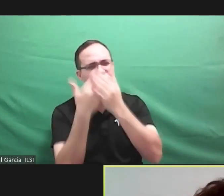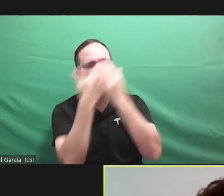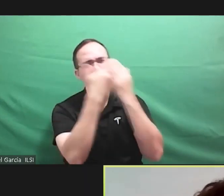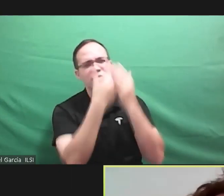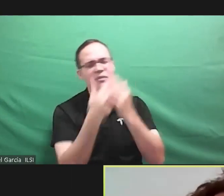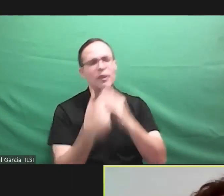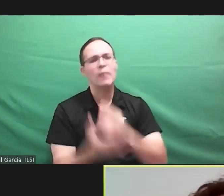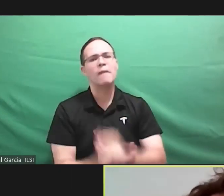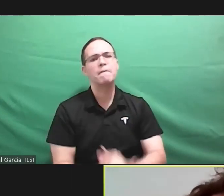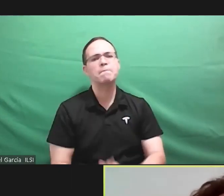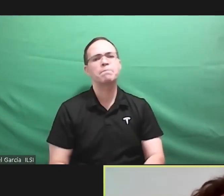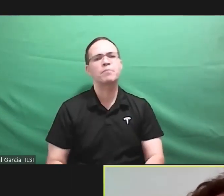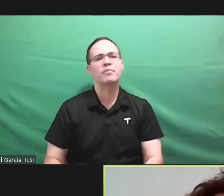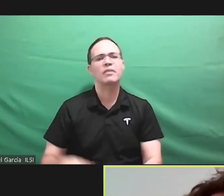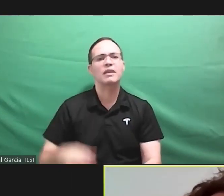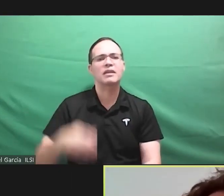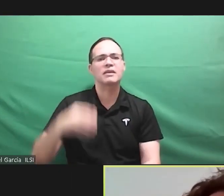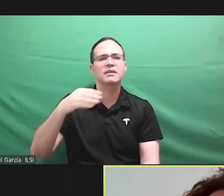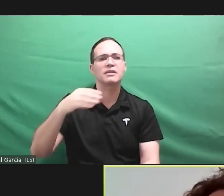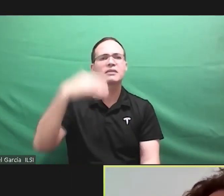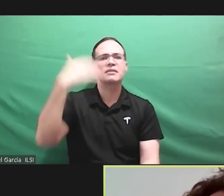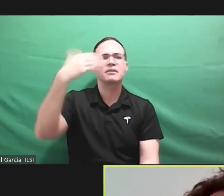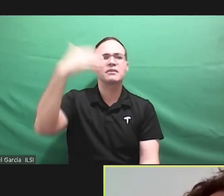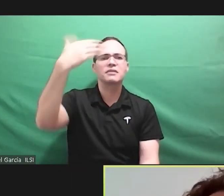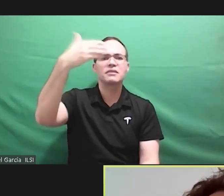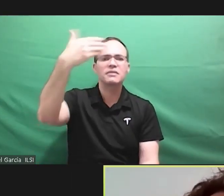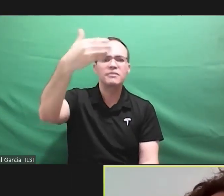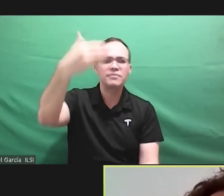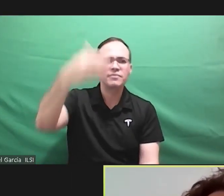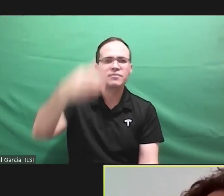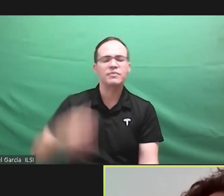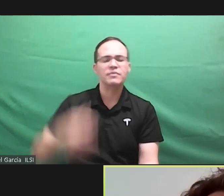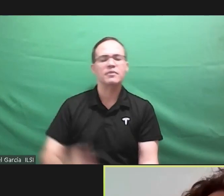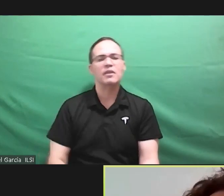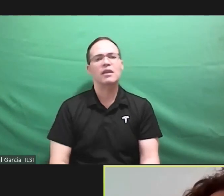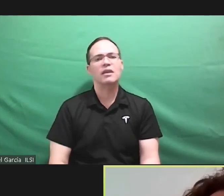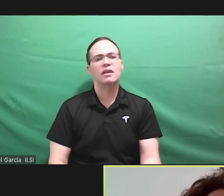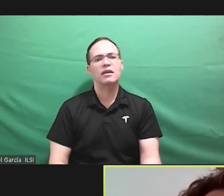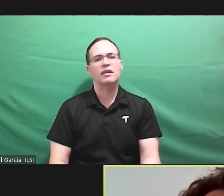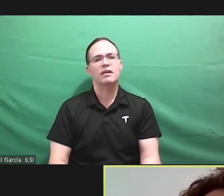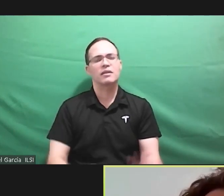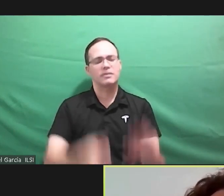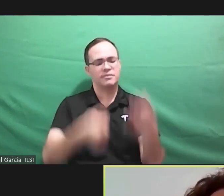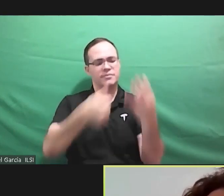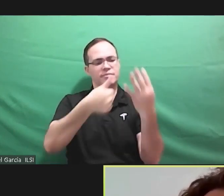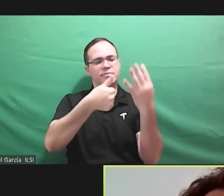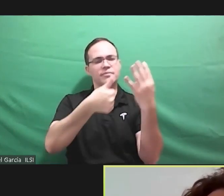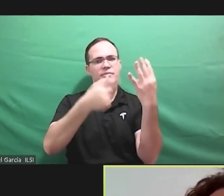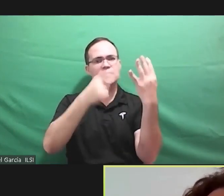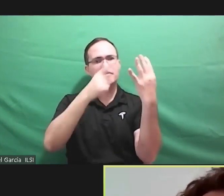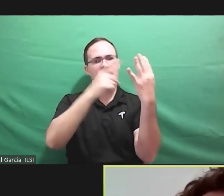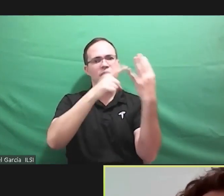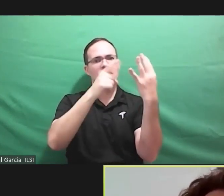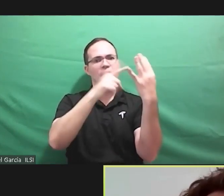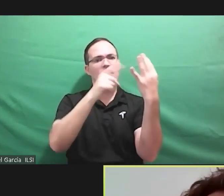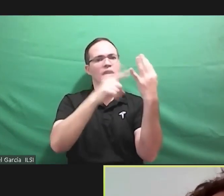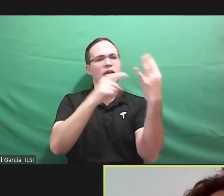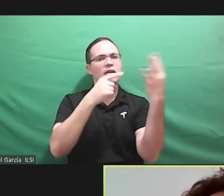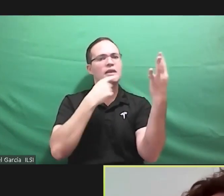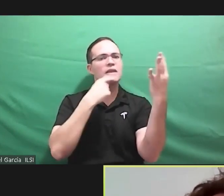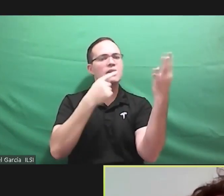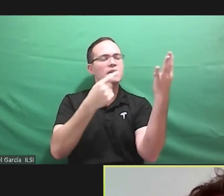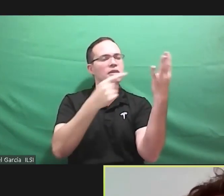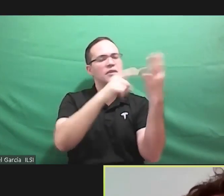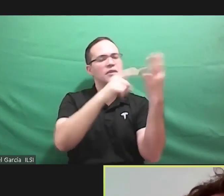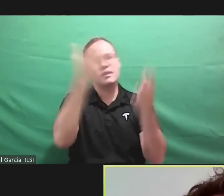después pueden modificar un poquito esta limita, depende de cada ámbito o de la gravedad. Pero